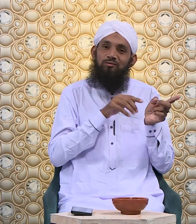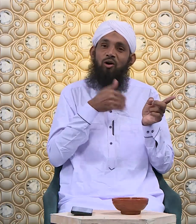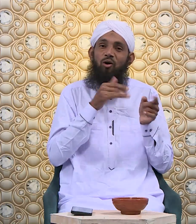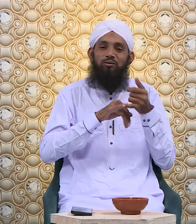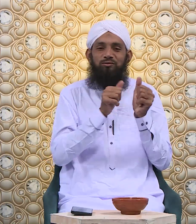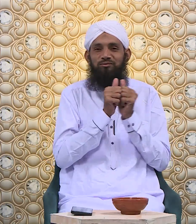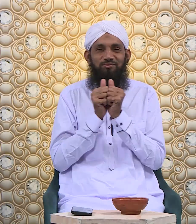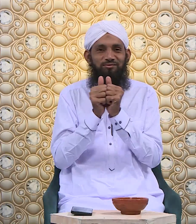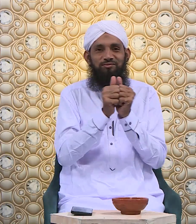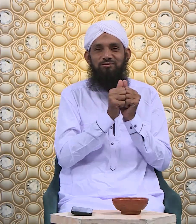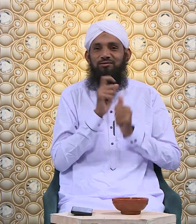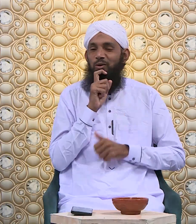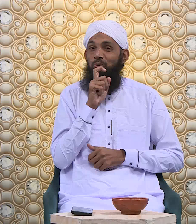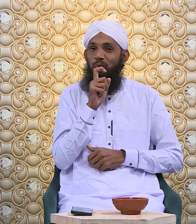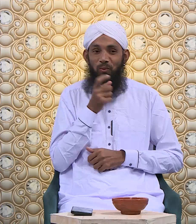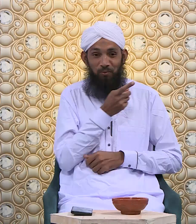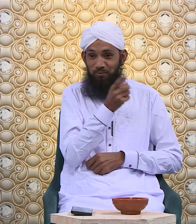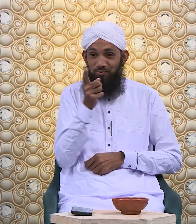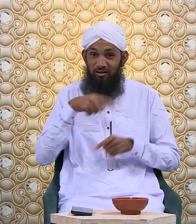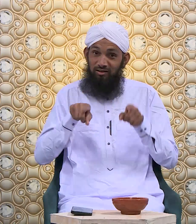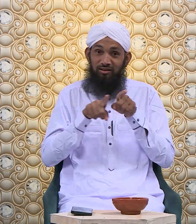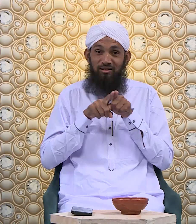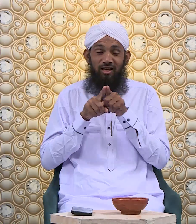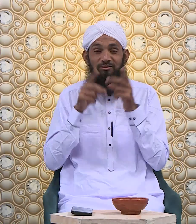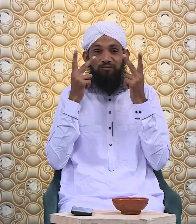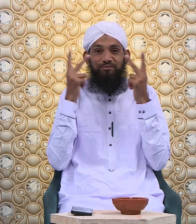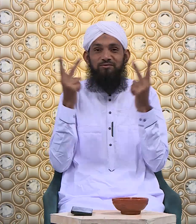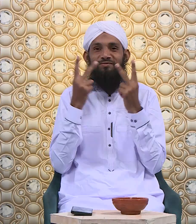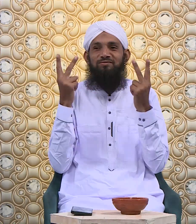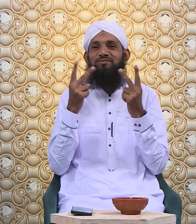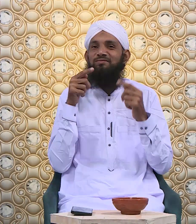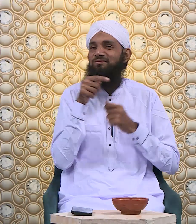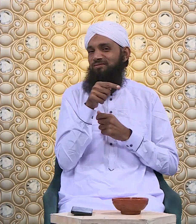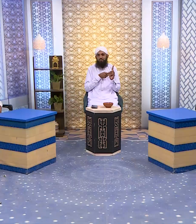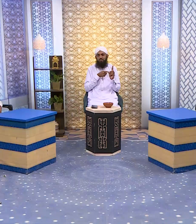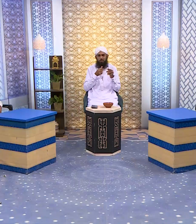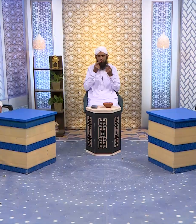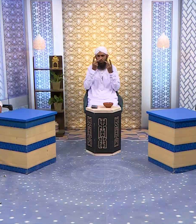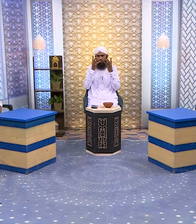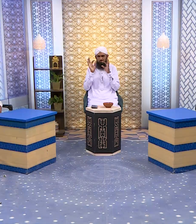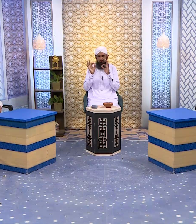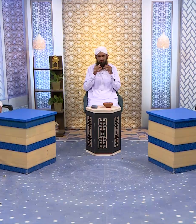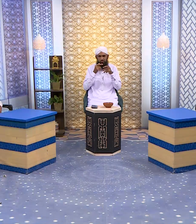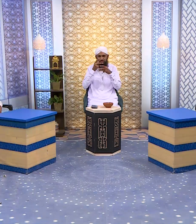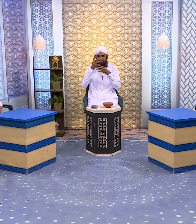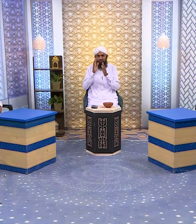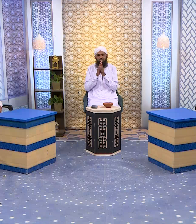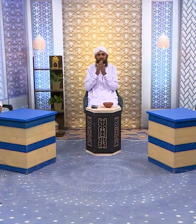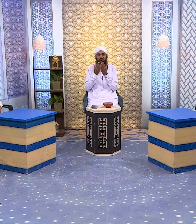اکرام رضی اللہ تعالی عنہم اجمعین کے ساتھ ان کی تلاش شروع کر دی اس کے علاوہ بھی بہت سی احادیث مبارکہ میں